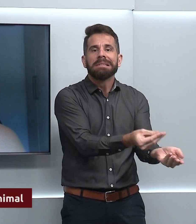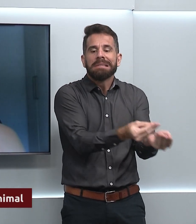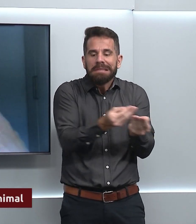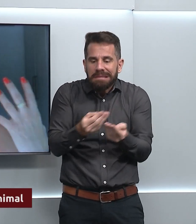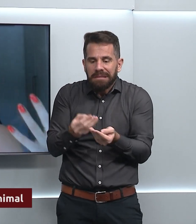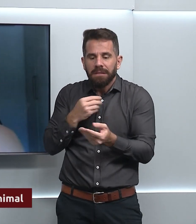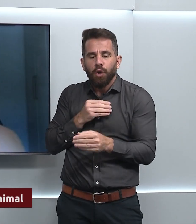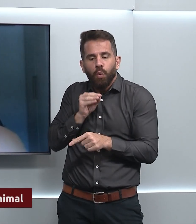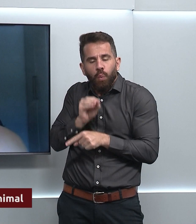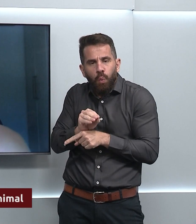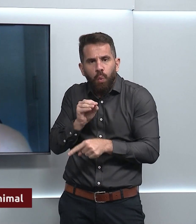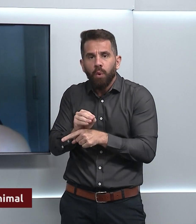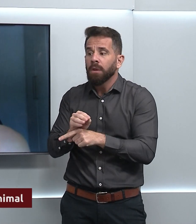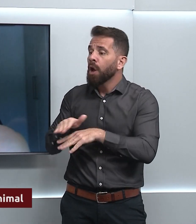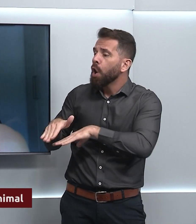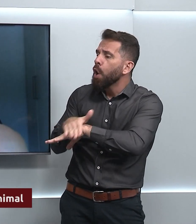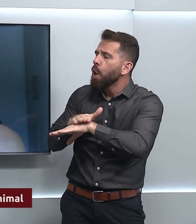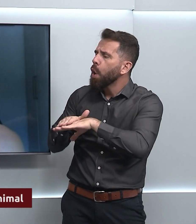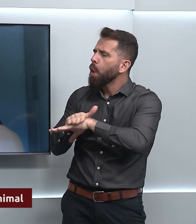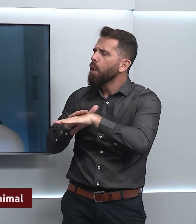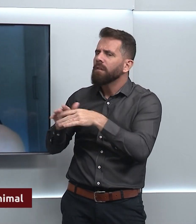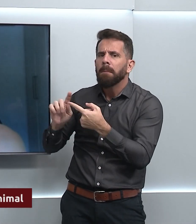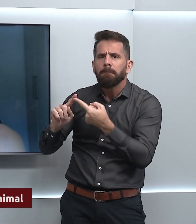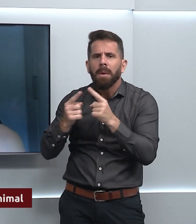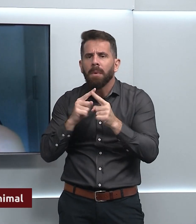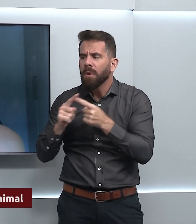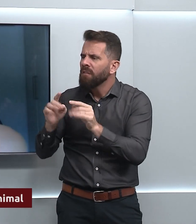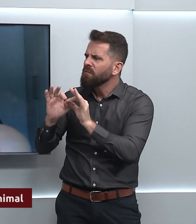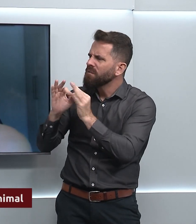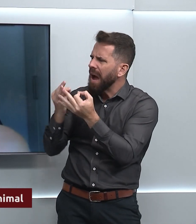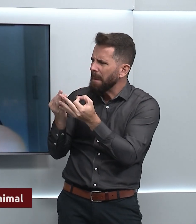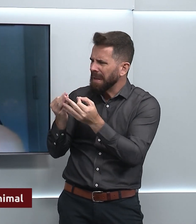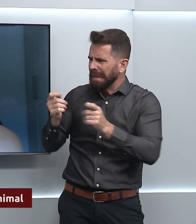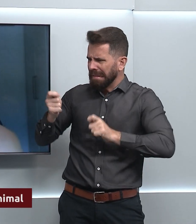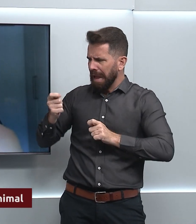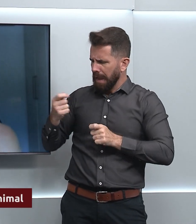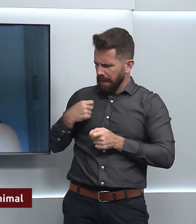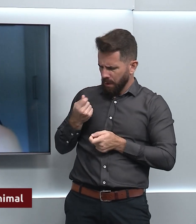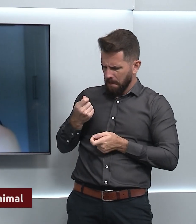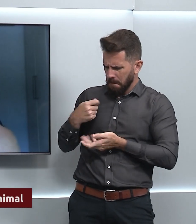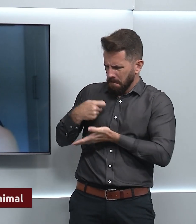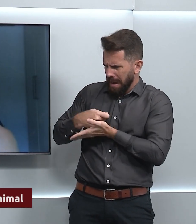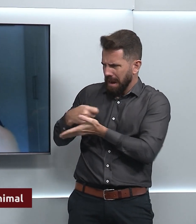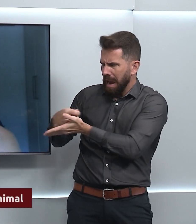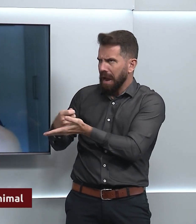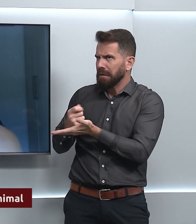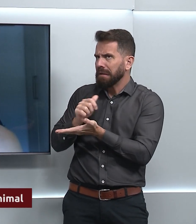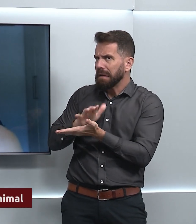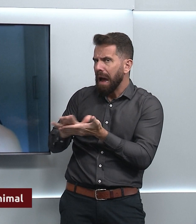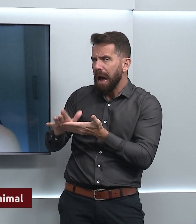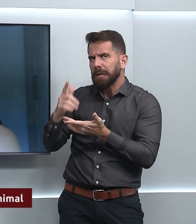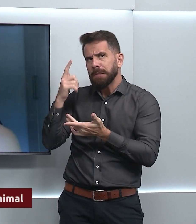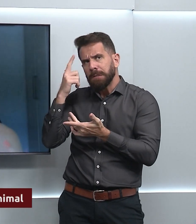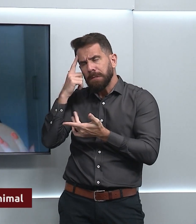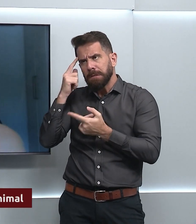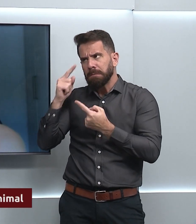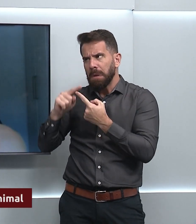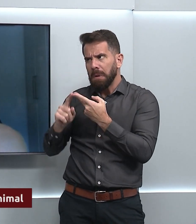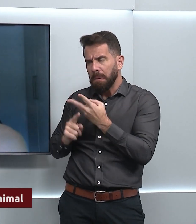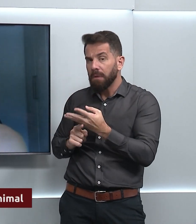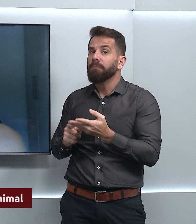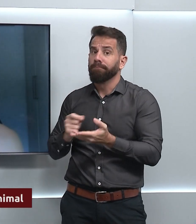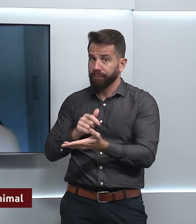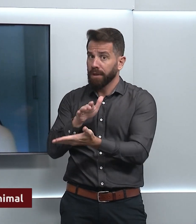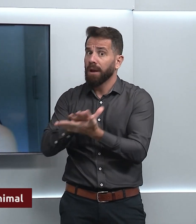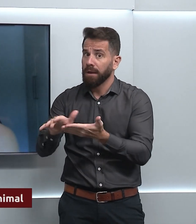familiares, Veja se no seu orçamento cabe ter um animal, porque tem custo. Animal dá trabalho, Animal, às